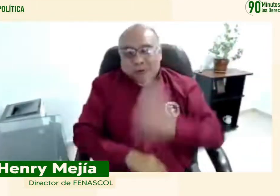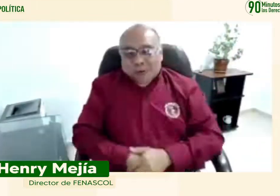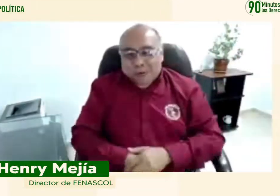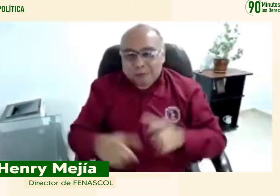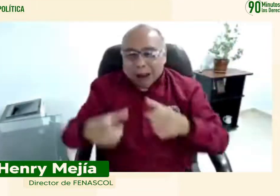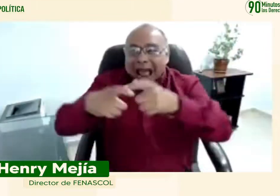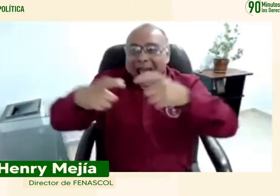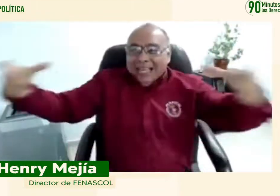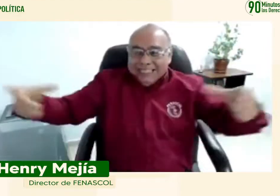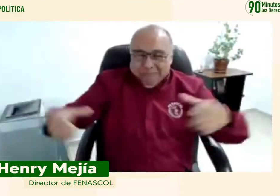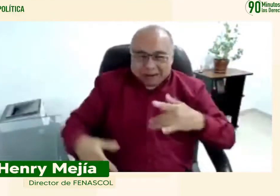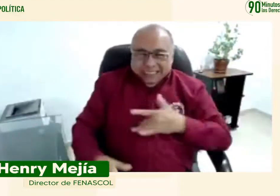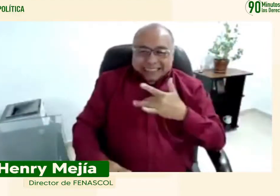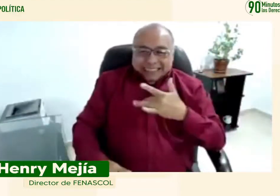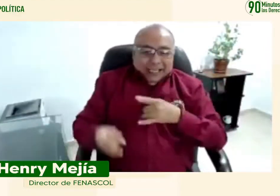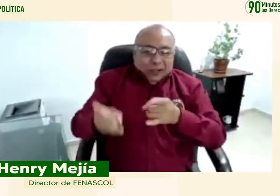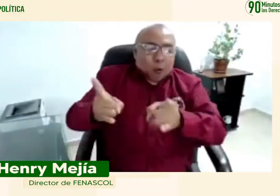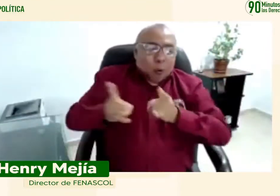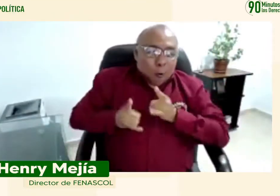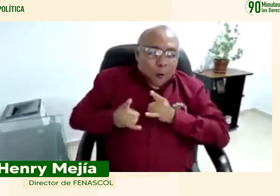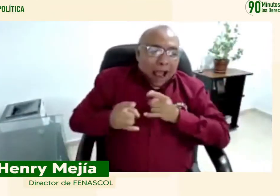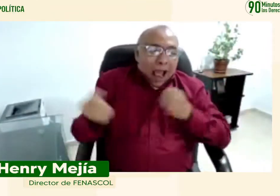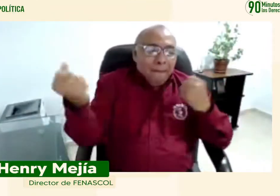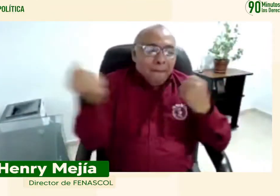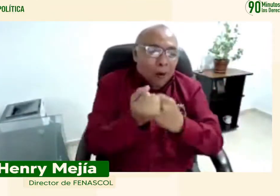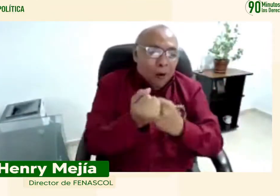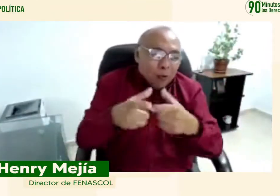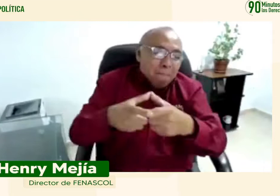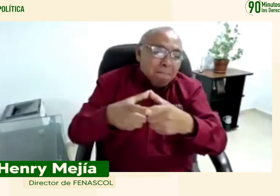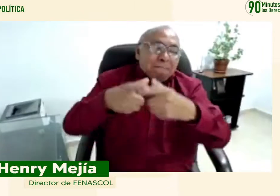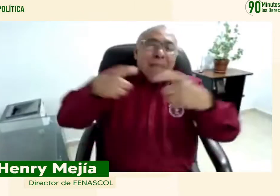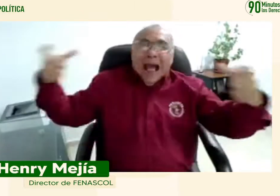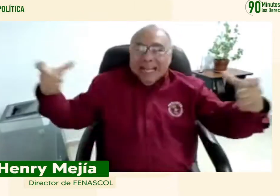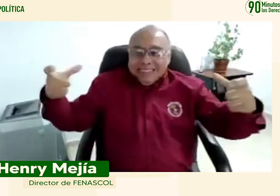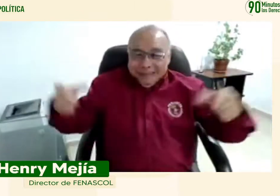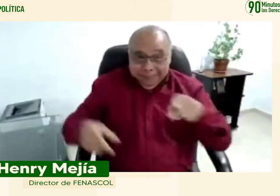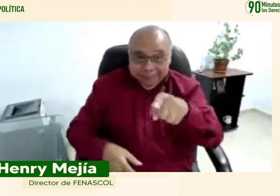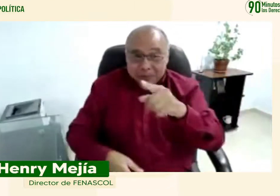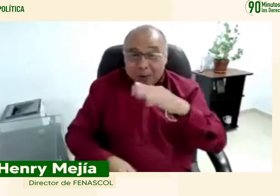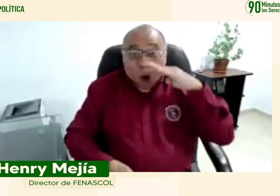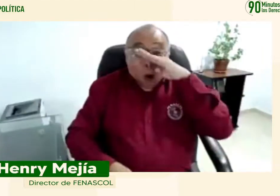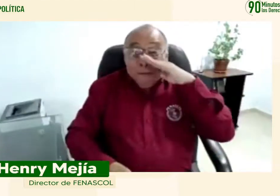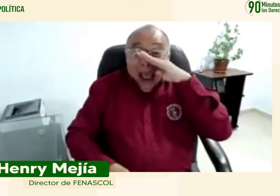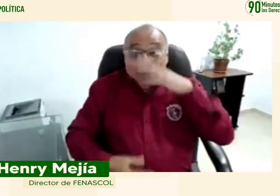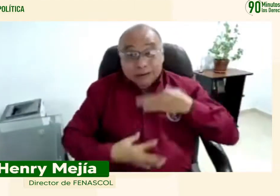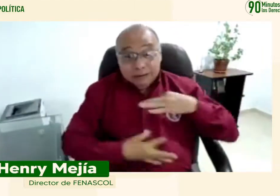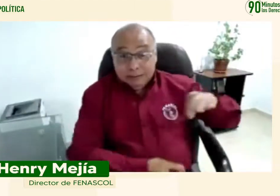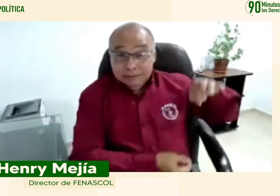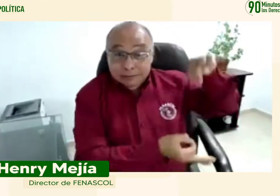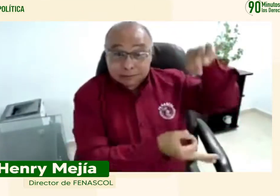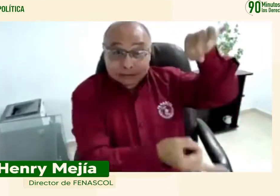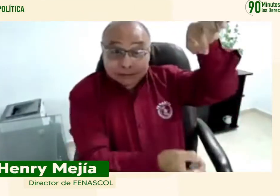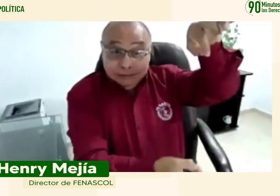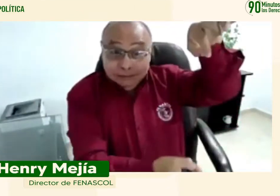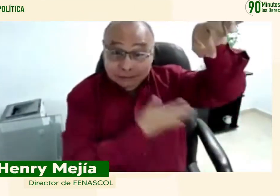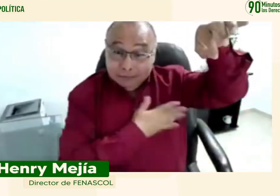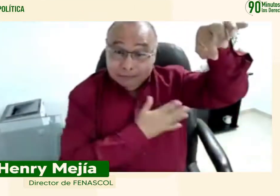y habrían dicho excelente claro que sí sí sí y siento que la mayoría en este momento de personas sordas apoyan